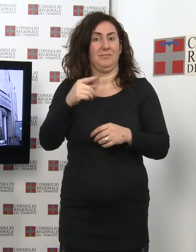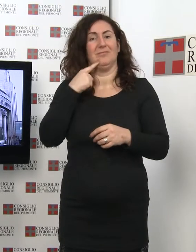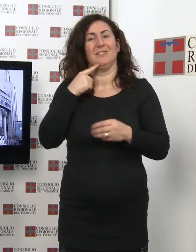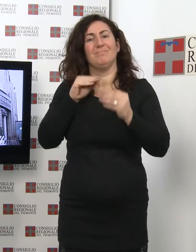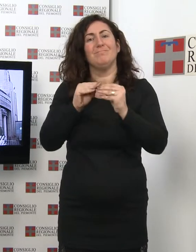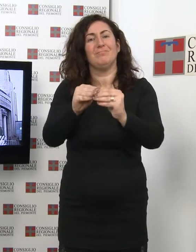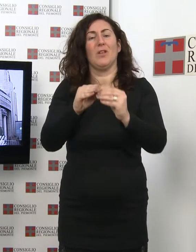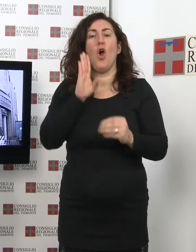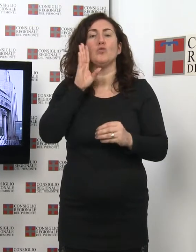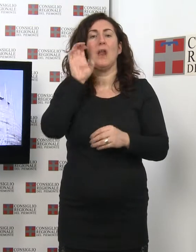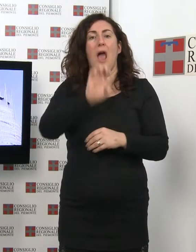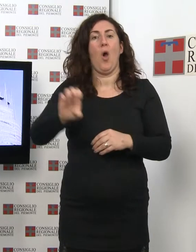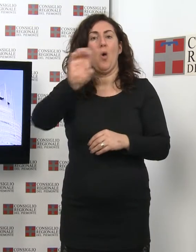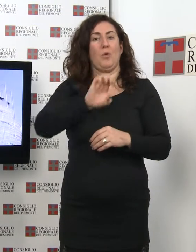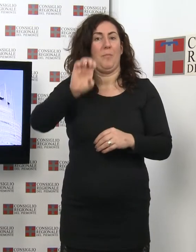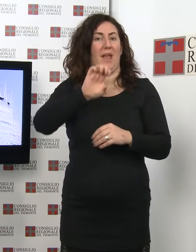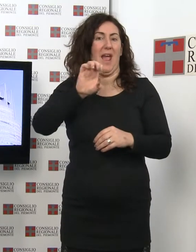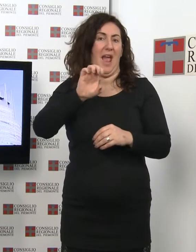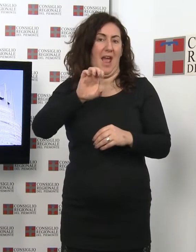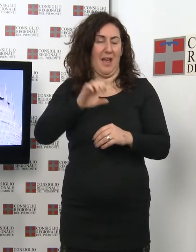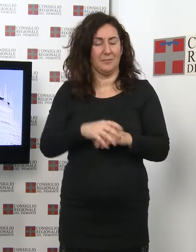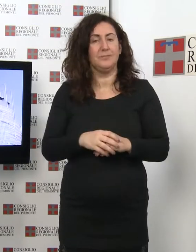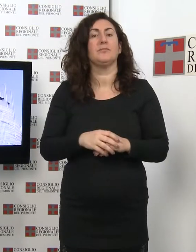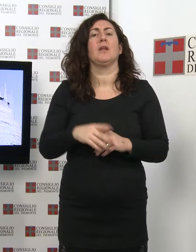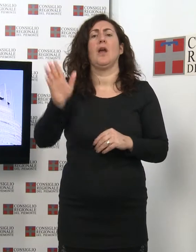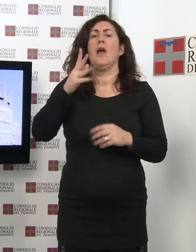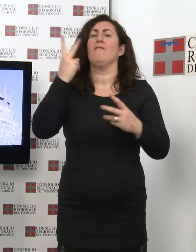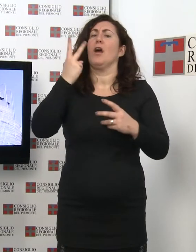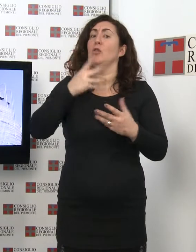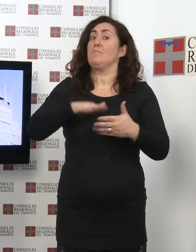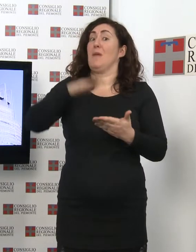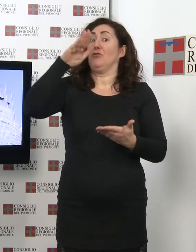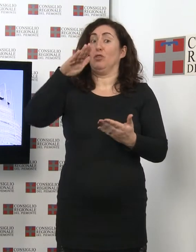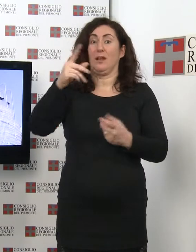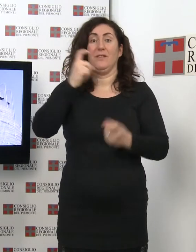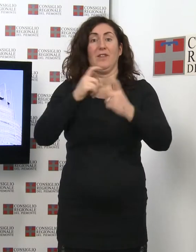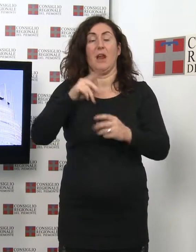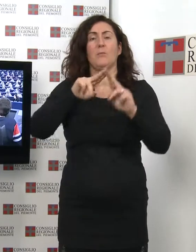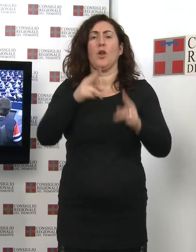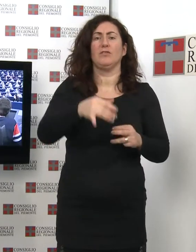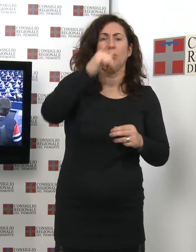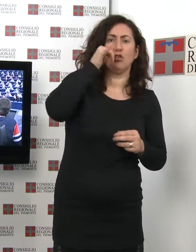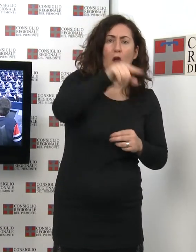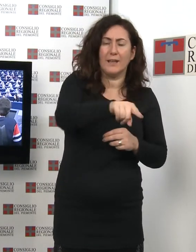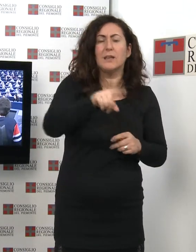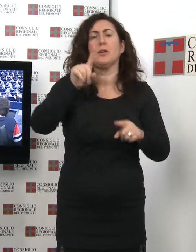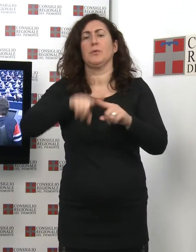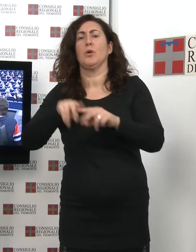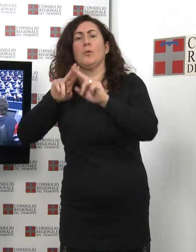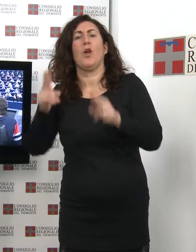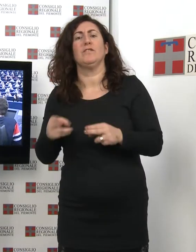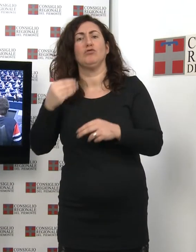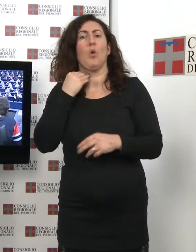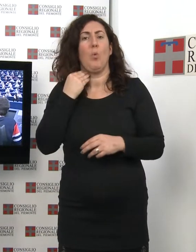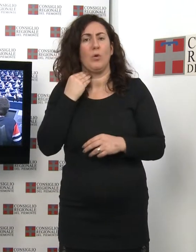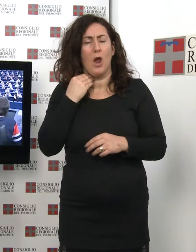partecipanti arriva dalle scuole della provincia di Torino, 727 studenti, e da quelle della provincia di Cuneo, 509 studenti.